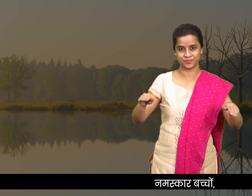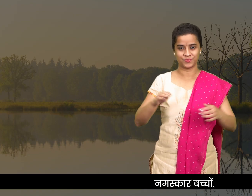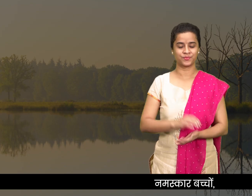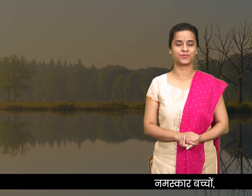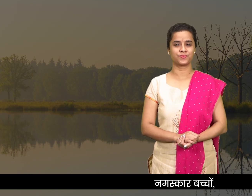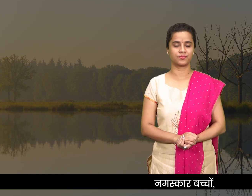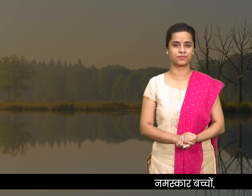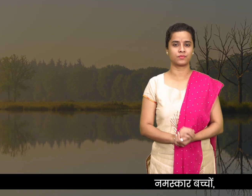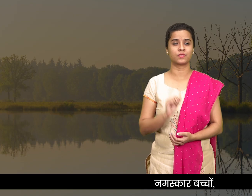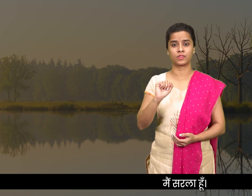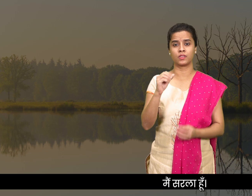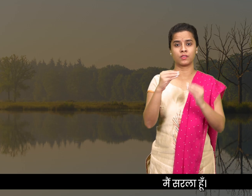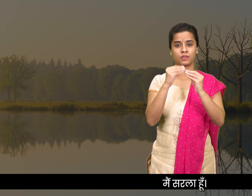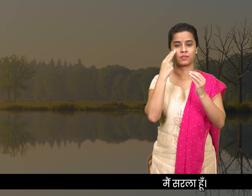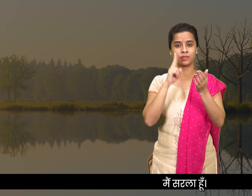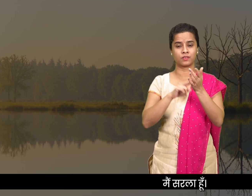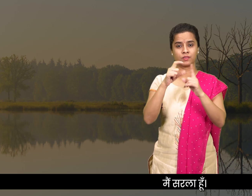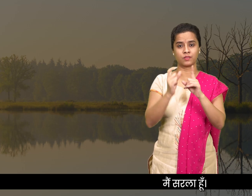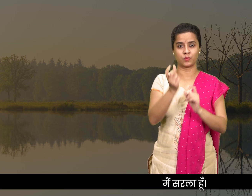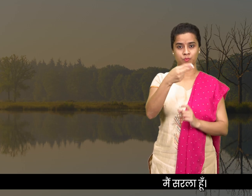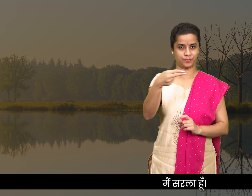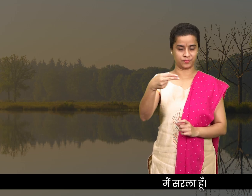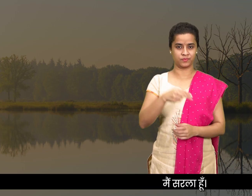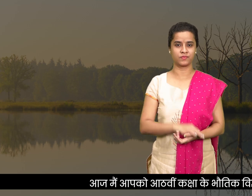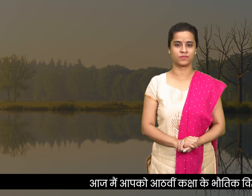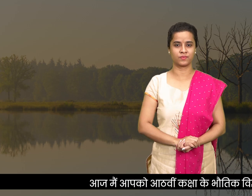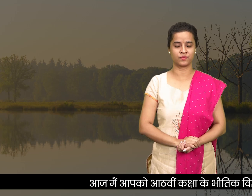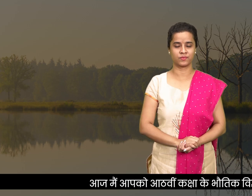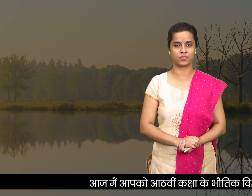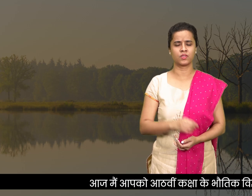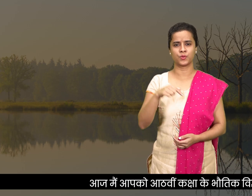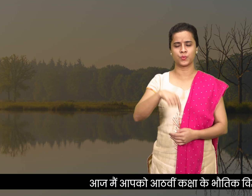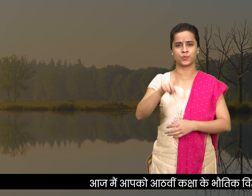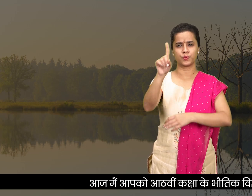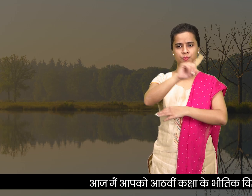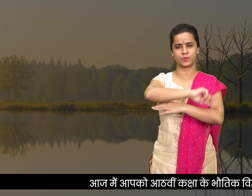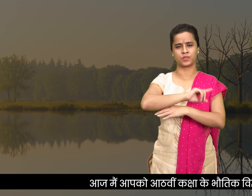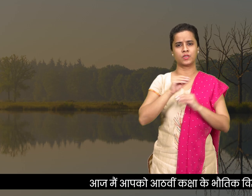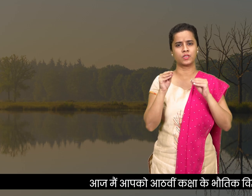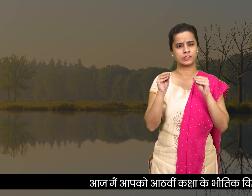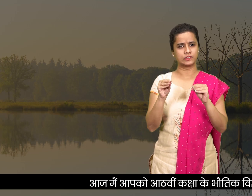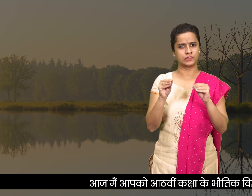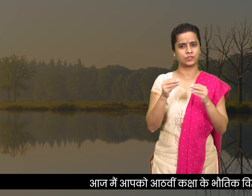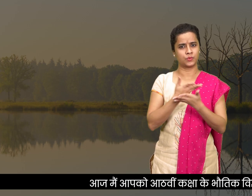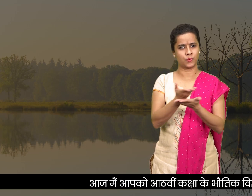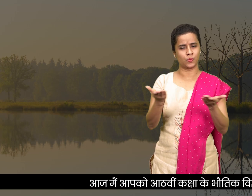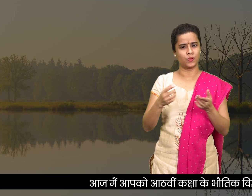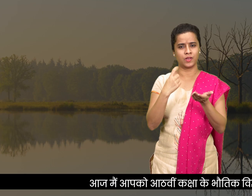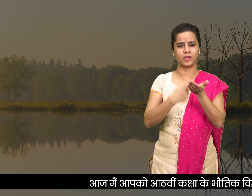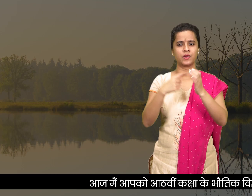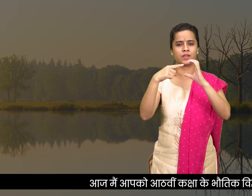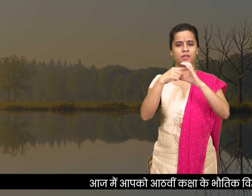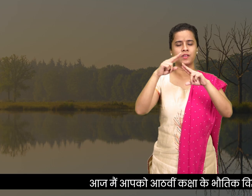नमस्कार बच्चों, मैं सरला हूँ। आज मैं आपको 8वीं कक्षा के भौतिक विज्ञान